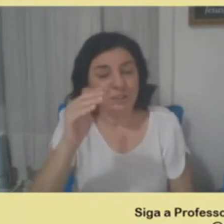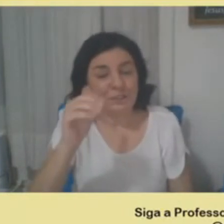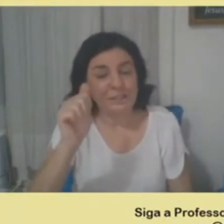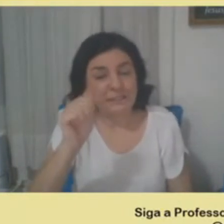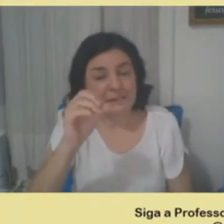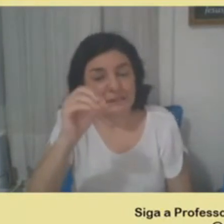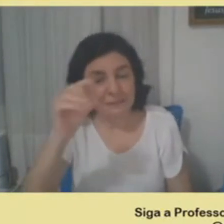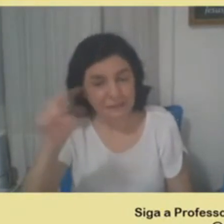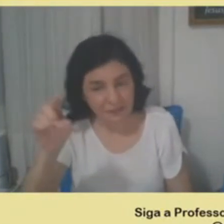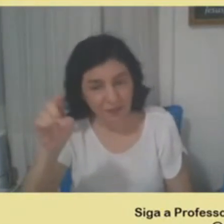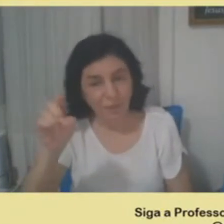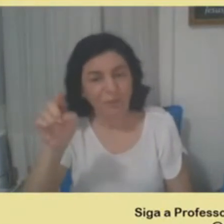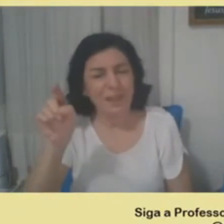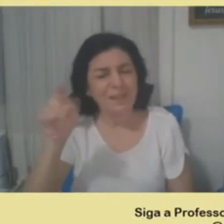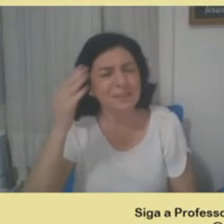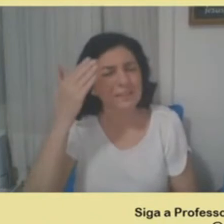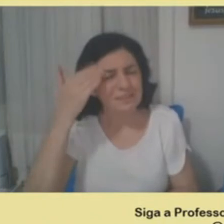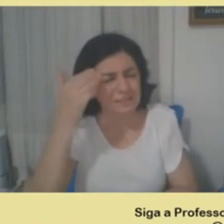de